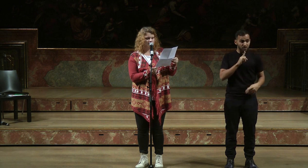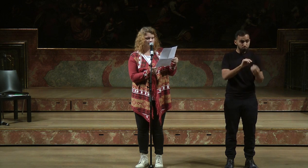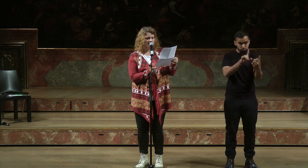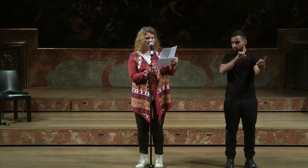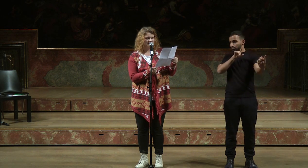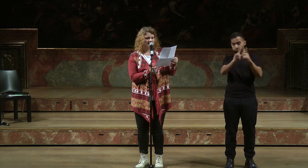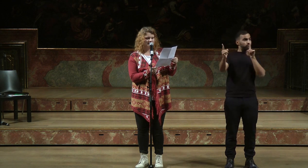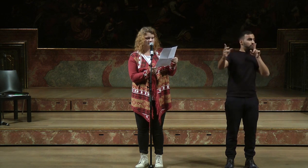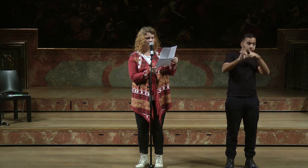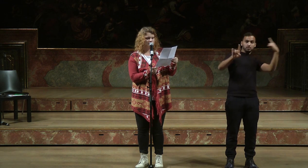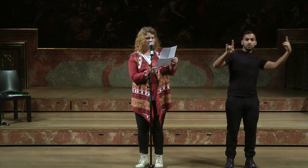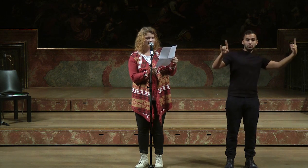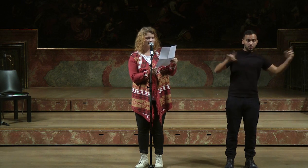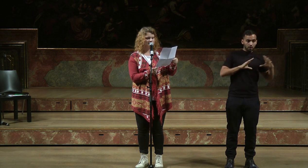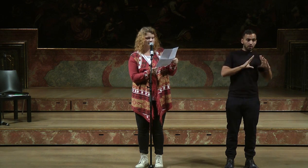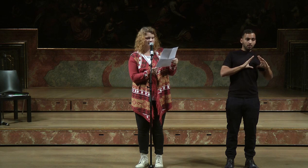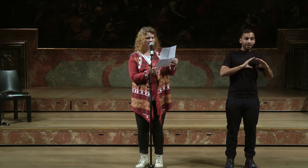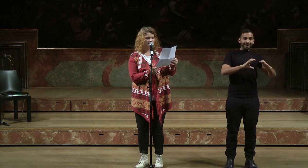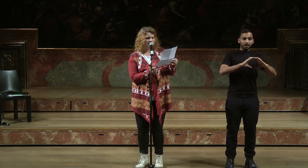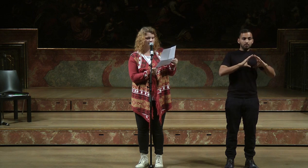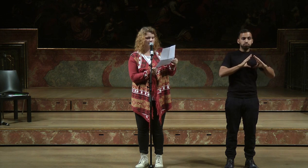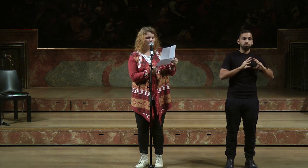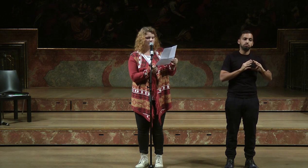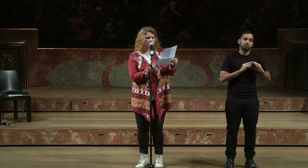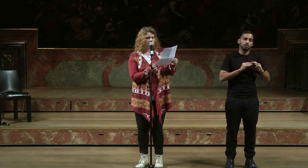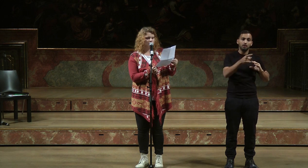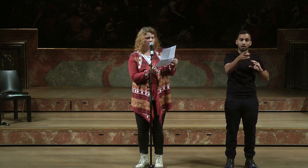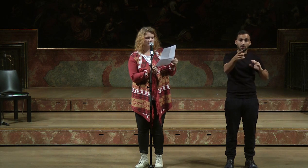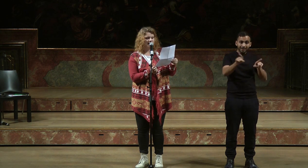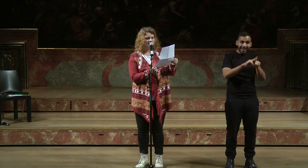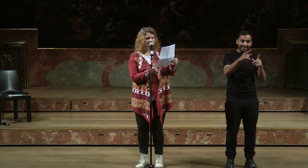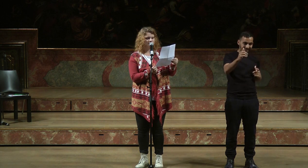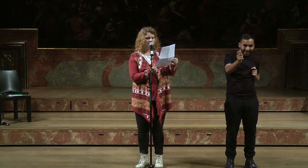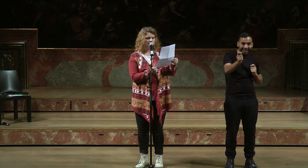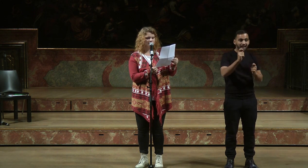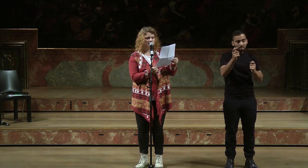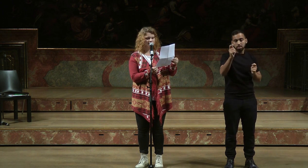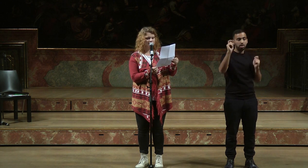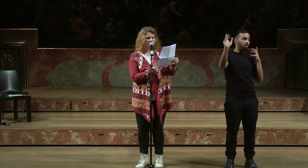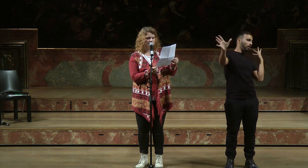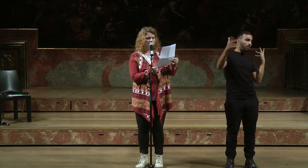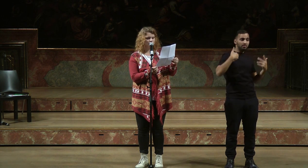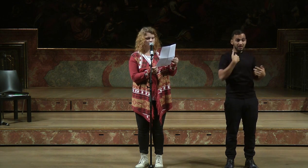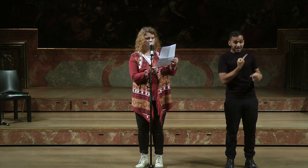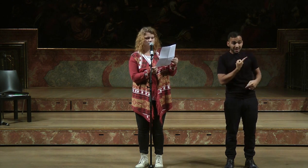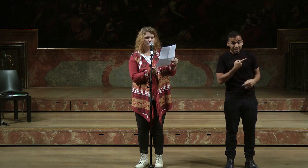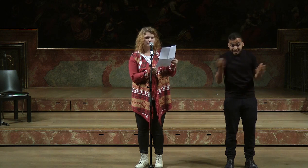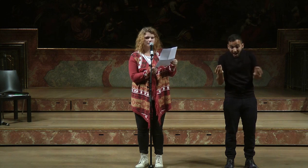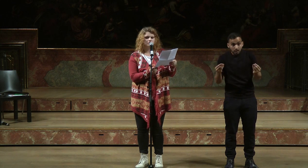und wir behandeln andere nicht so, wie sie es eigentlich verdient hätten. Die Dinge, die wir tun sollten, vernachlässigen wir, weil wir die Dinge, die wir weniger tun sollten, zu viel